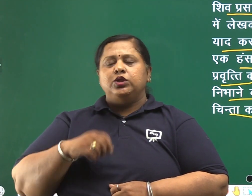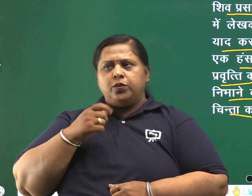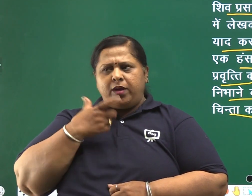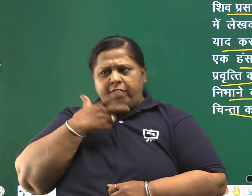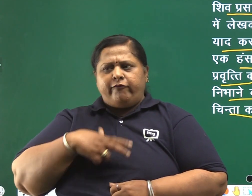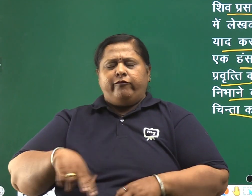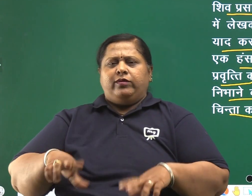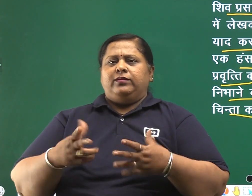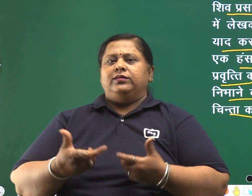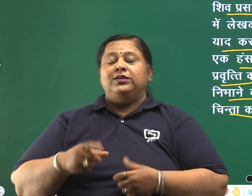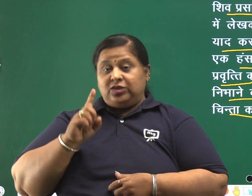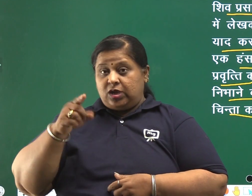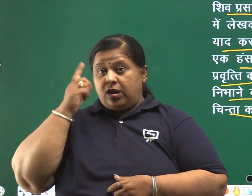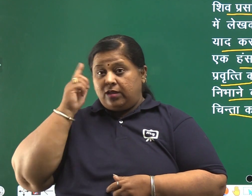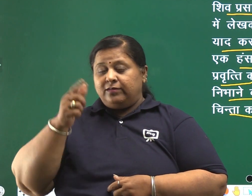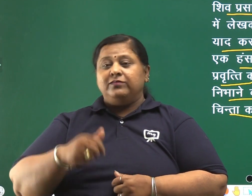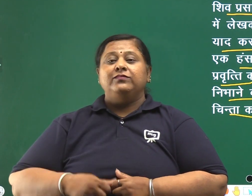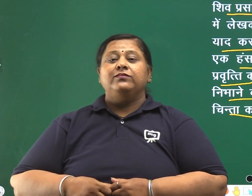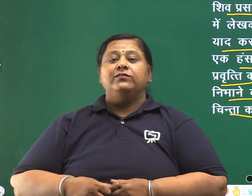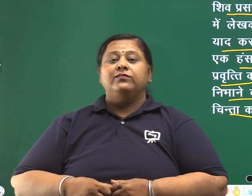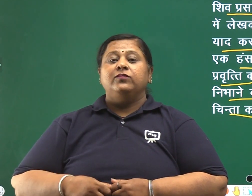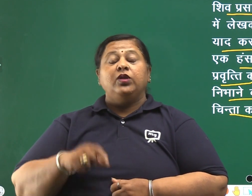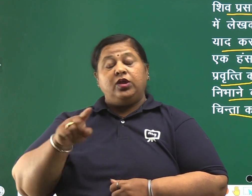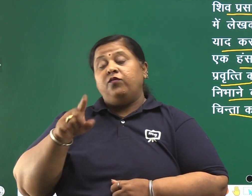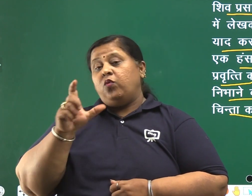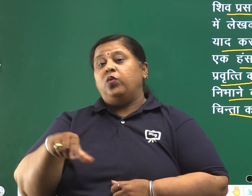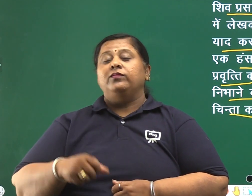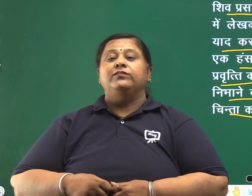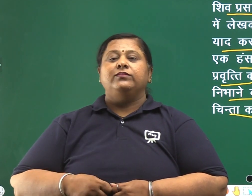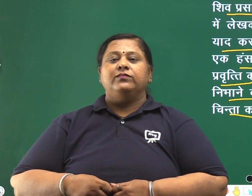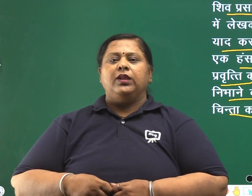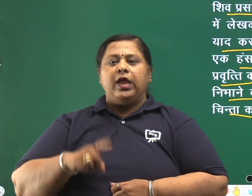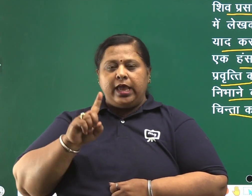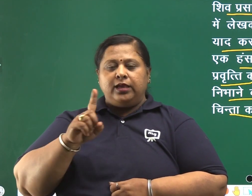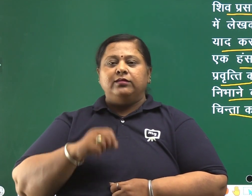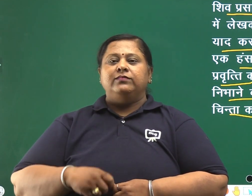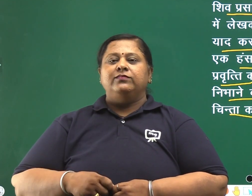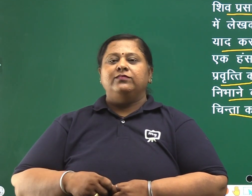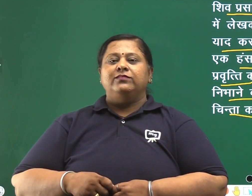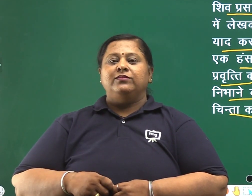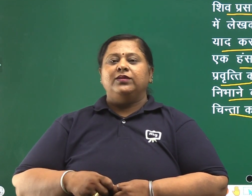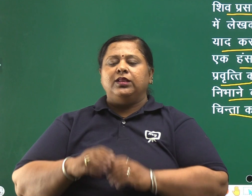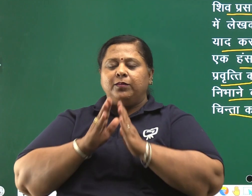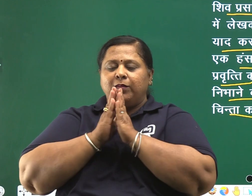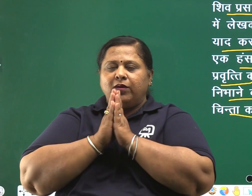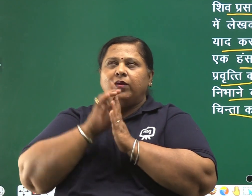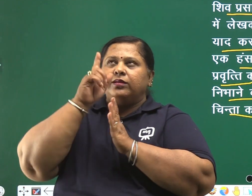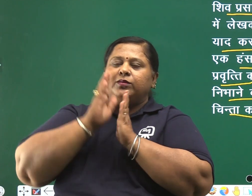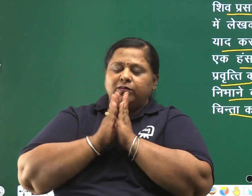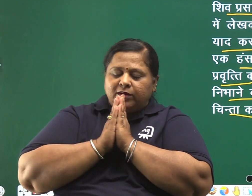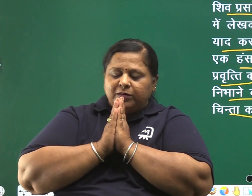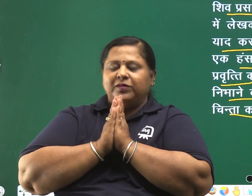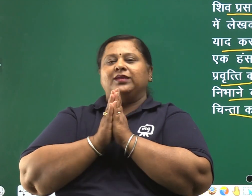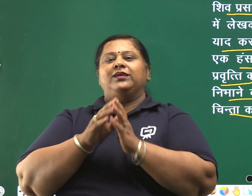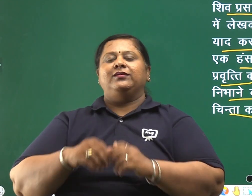स्वभाव जाना कि वो एक धार्मिक प्रवृत्ति की,